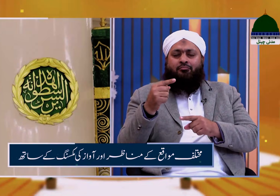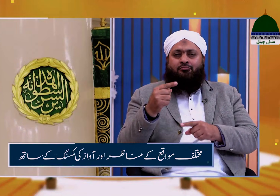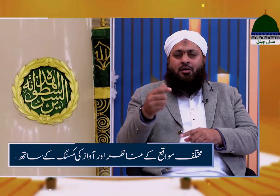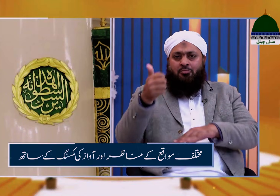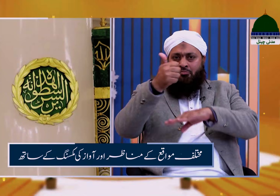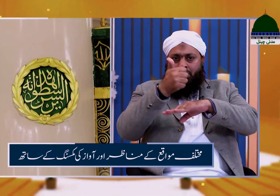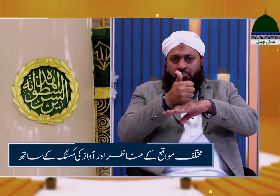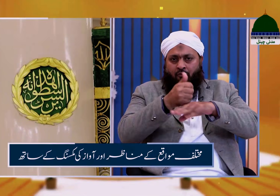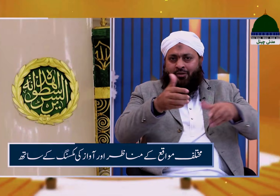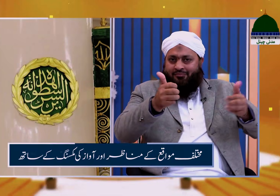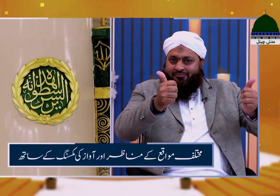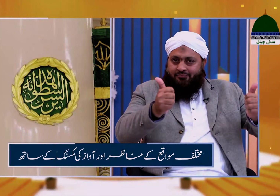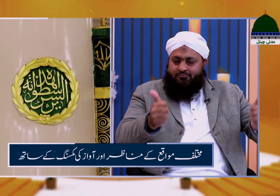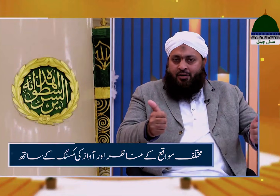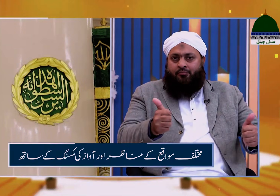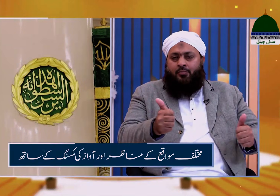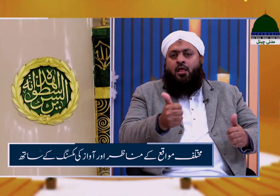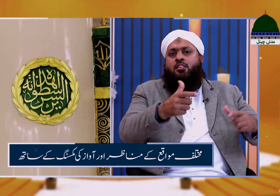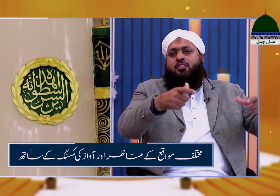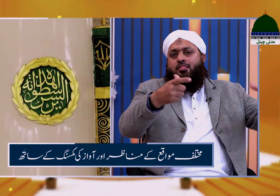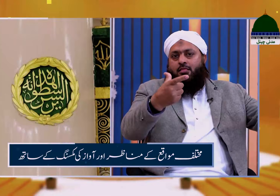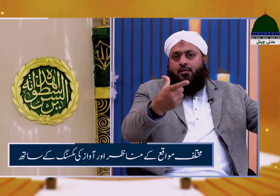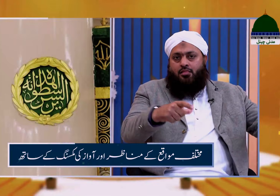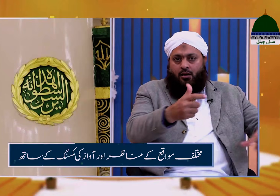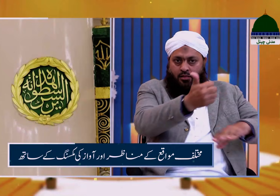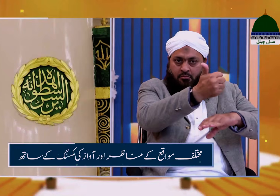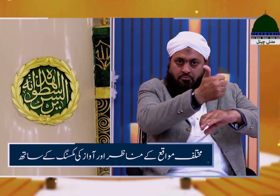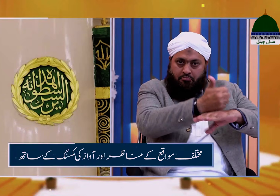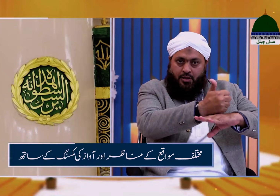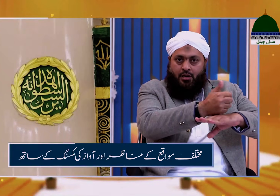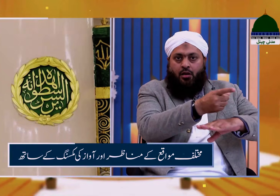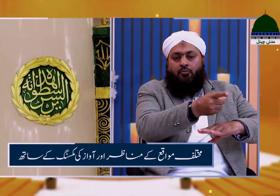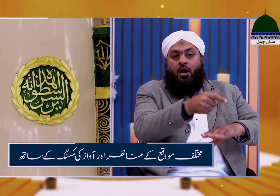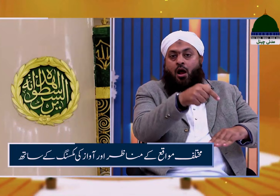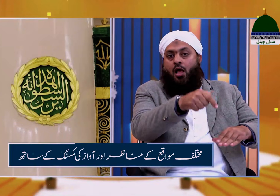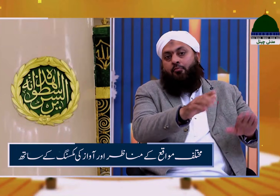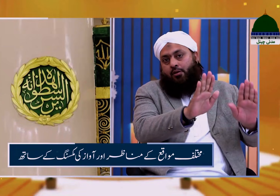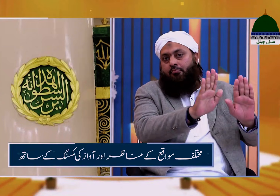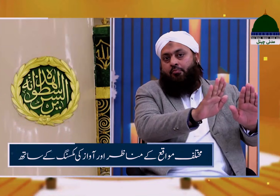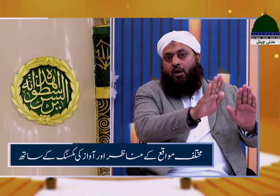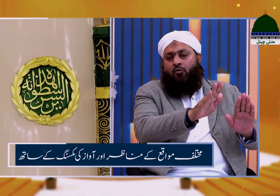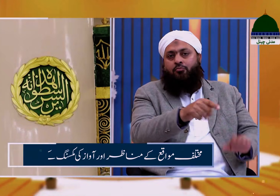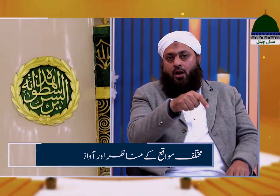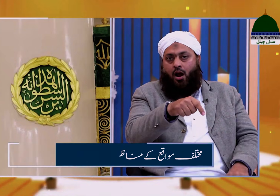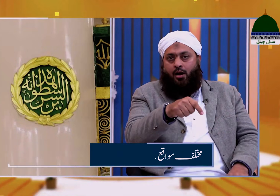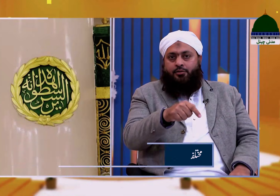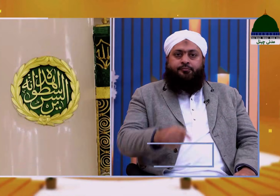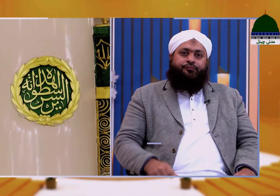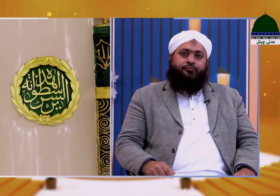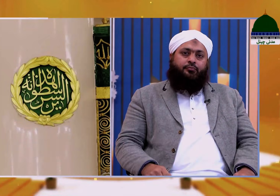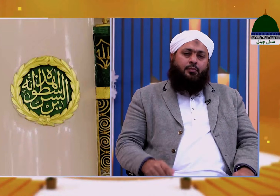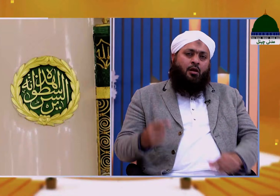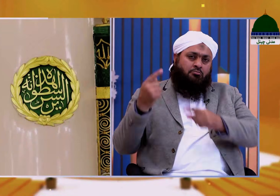اسطوانہ سریر یعنی تخت وہاں پر بچھایا کرتے تھے، اس کو آج بھی وہ جگہ ہے